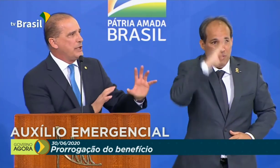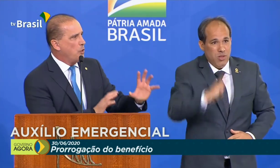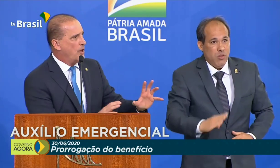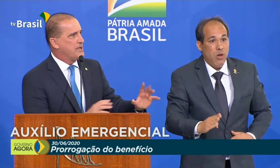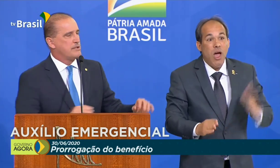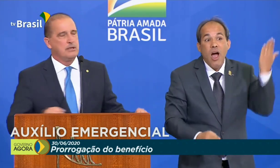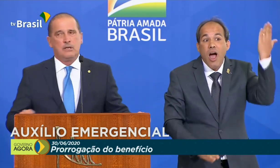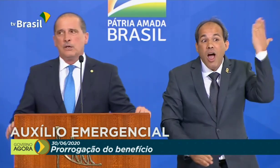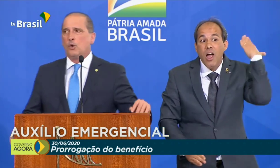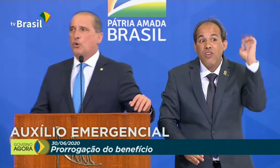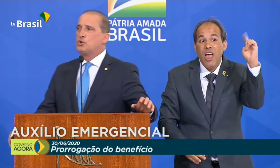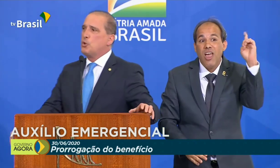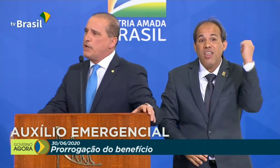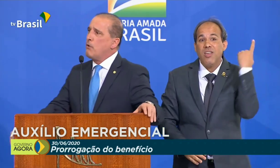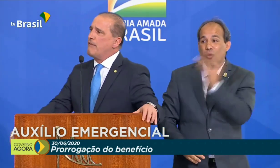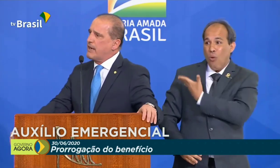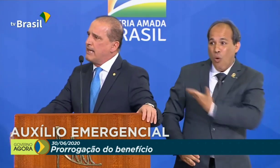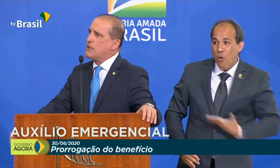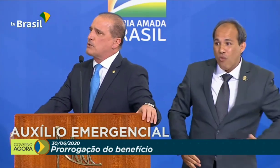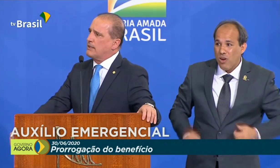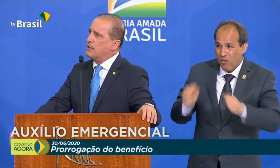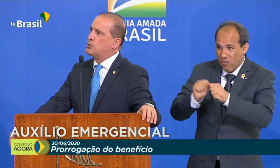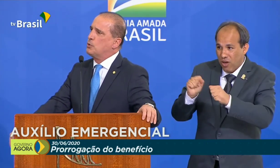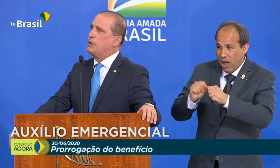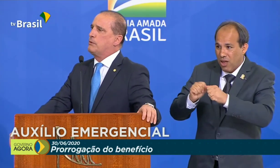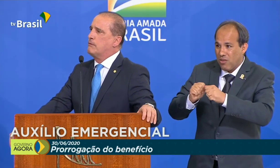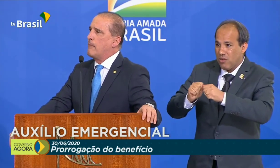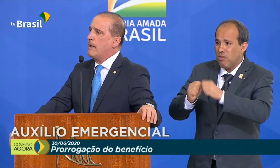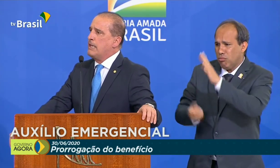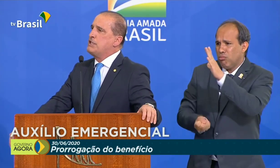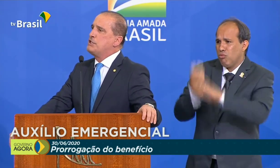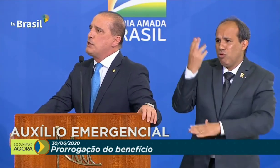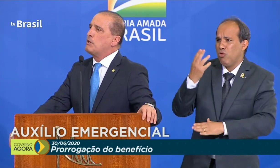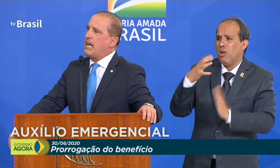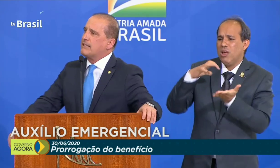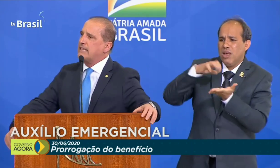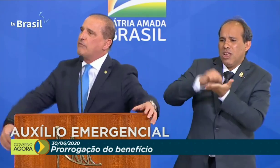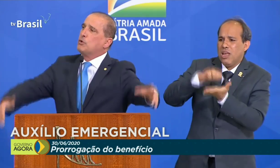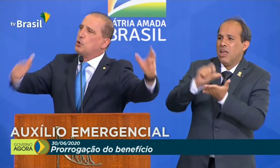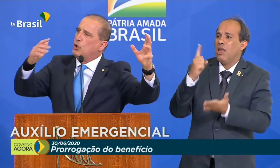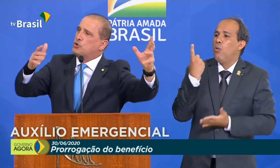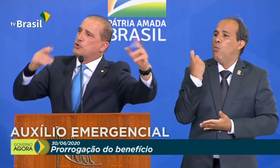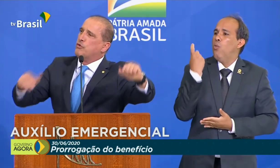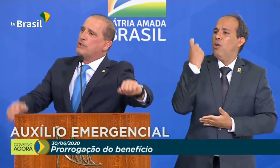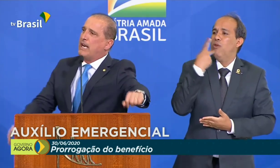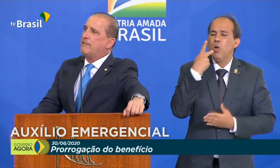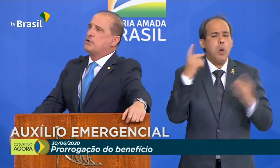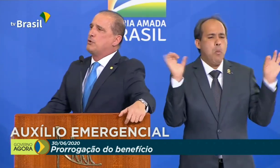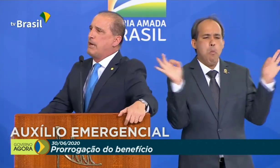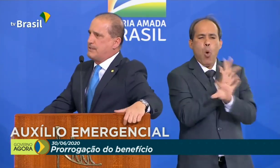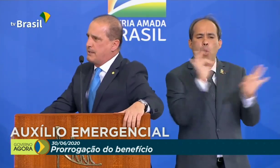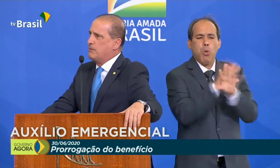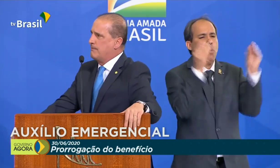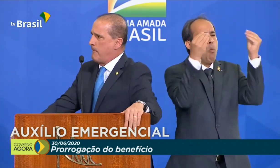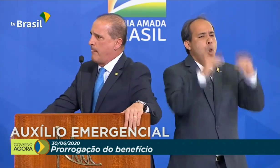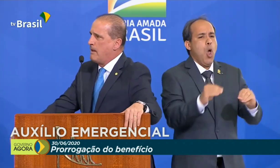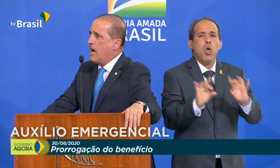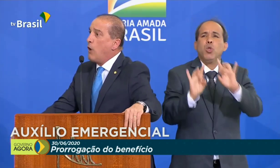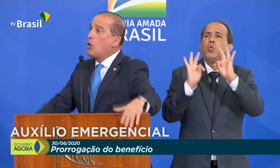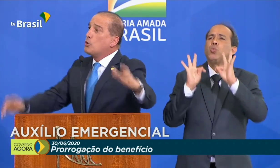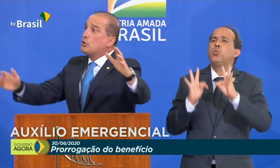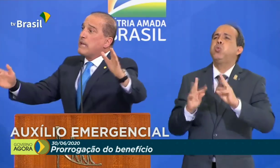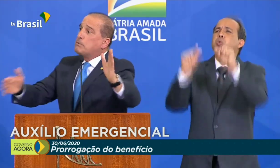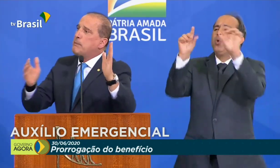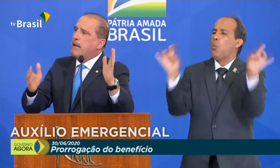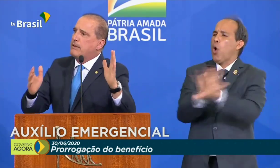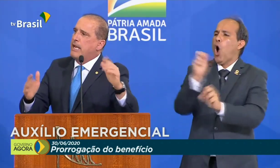Governos anteriores construíram, é verdade, o cadastro único e diziam que lá estavam todos os vulneráveis do Brasil.